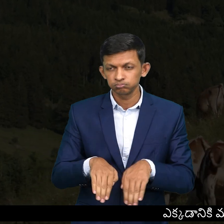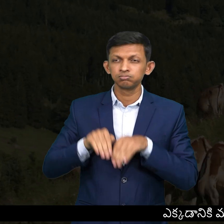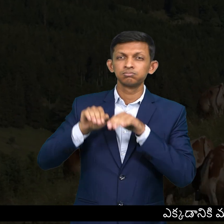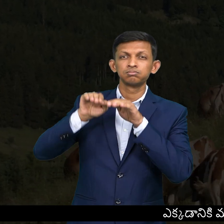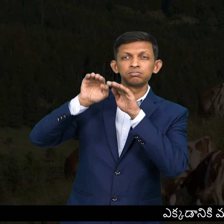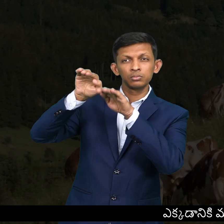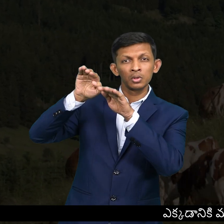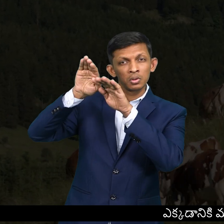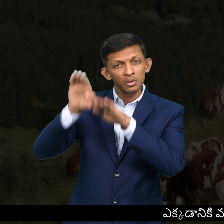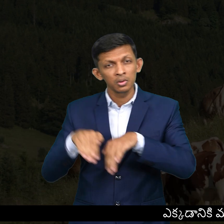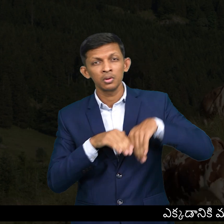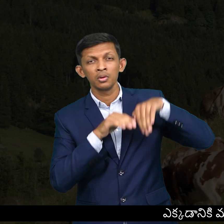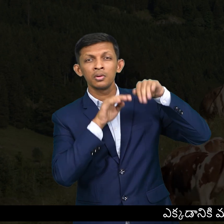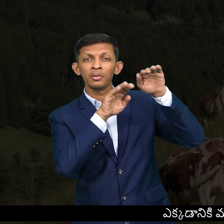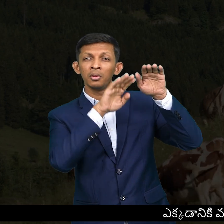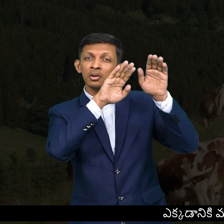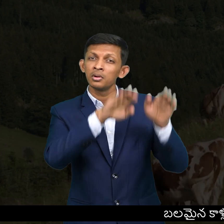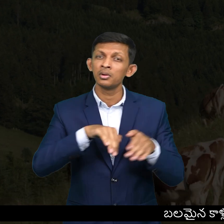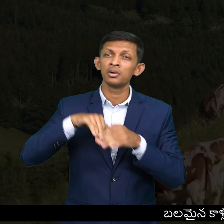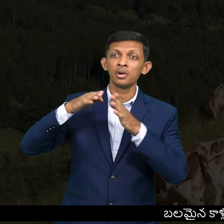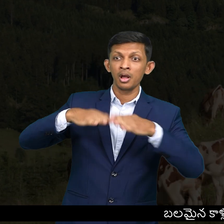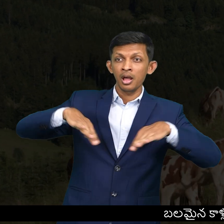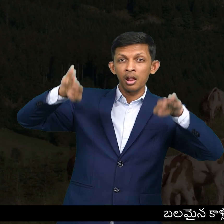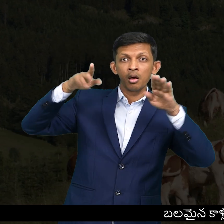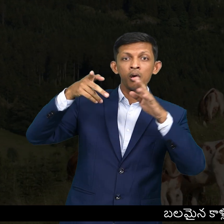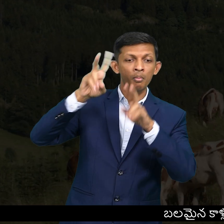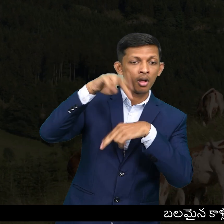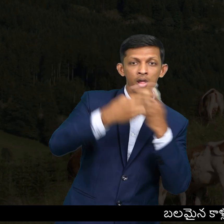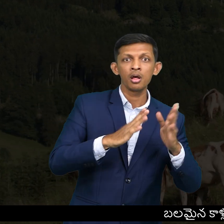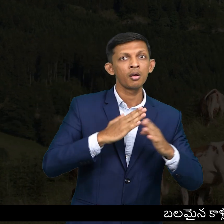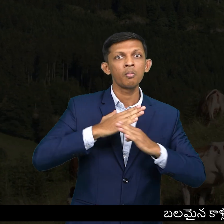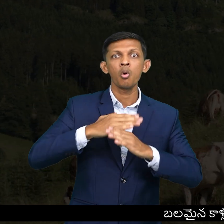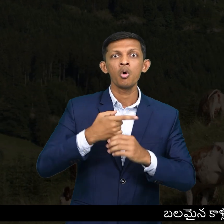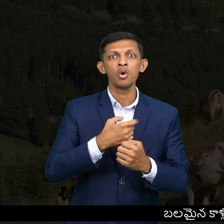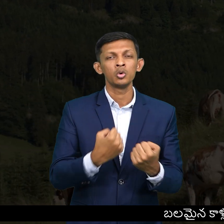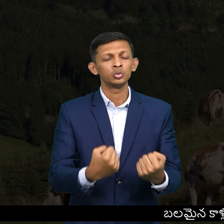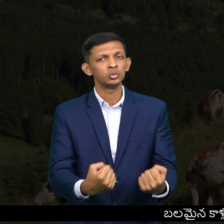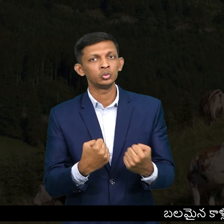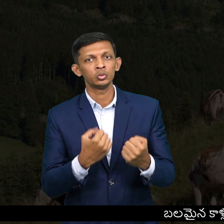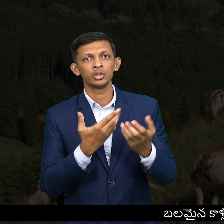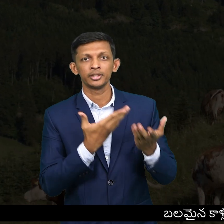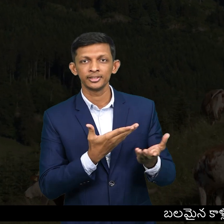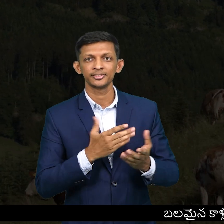ఎక్కడానికి మరియు పరిగెత్తడానికి బలమైన కాళ్లను కలిగి ఉంటాయి.